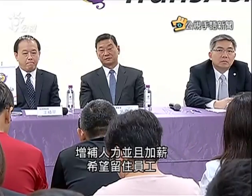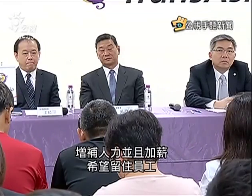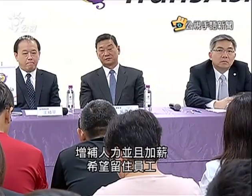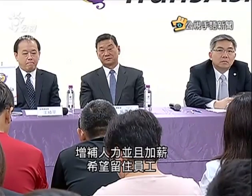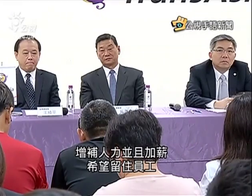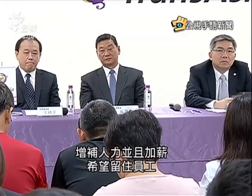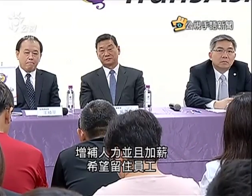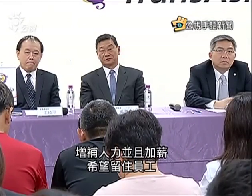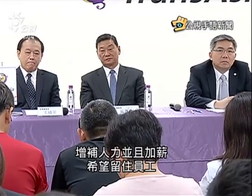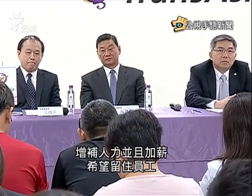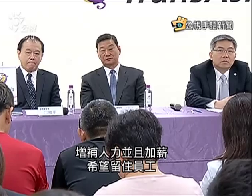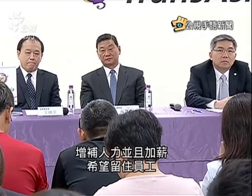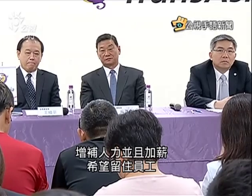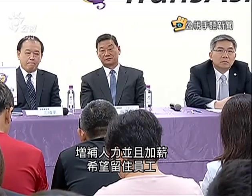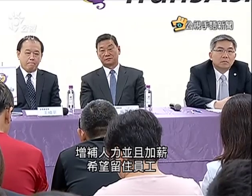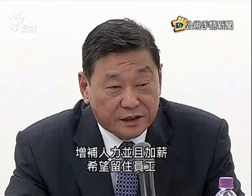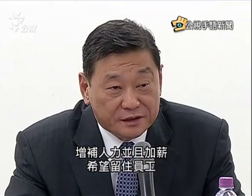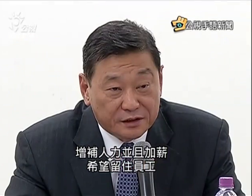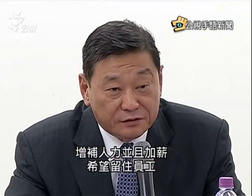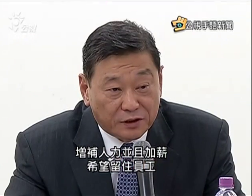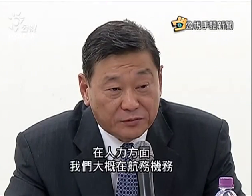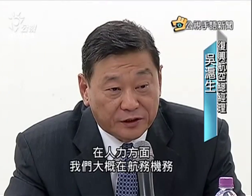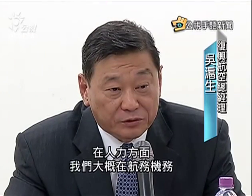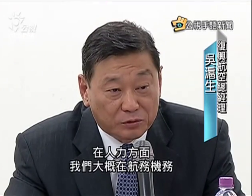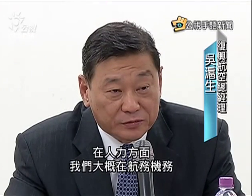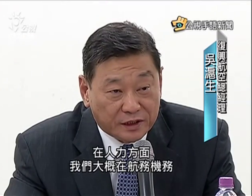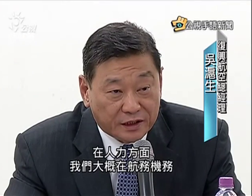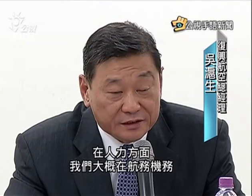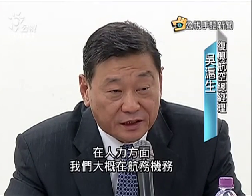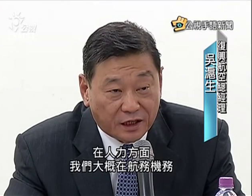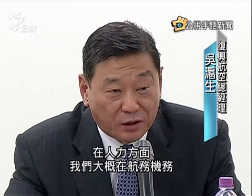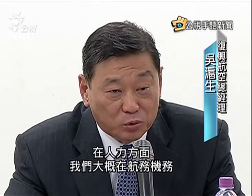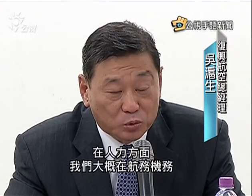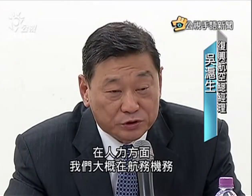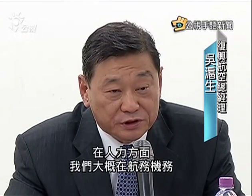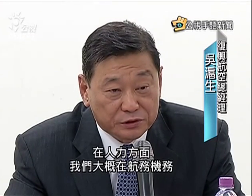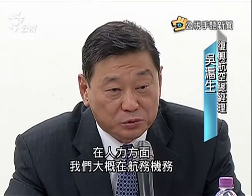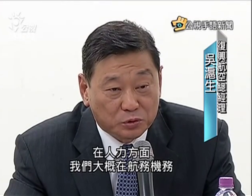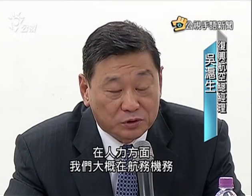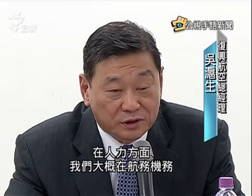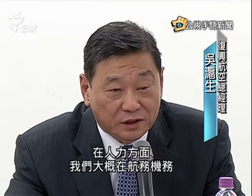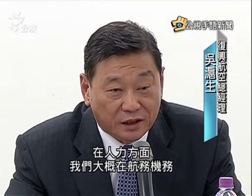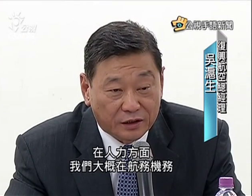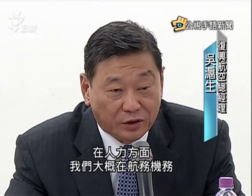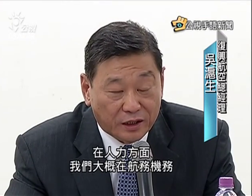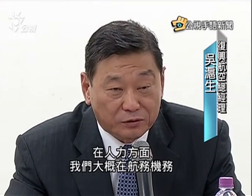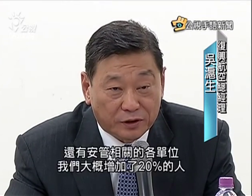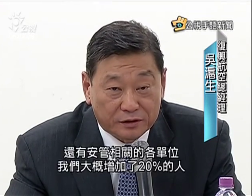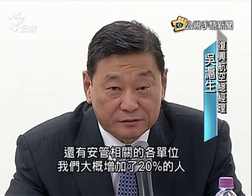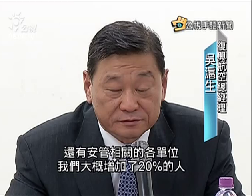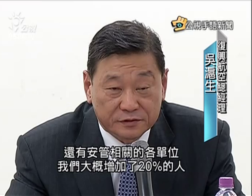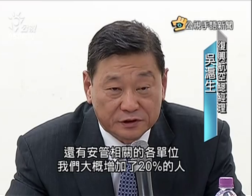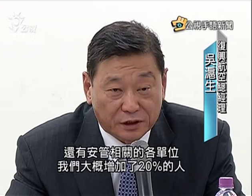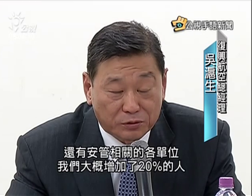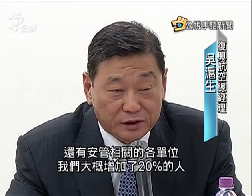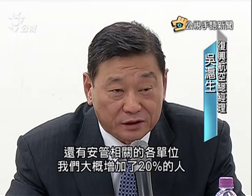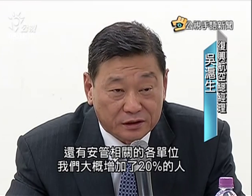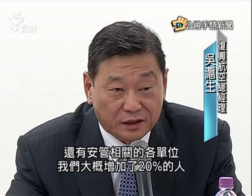加薪，希望留住员工。 在人力方面，我们大概在航务、机务，还有安管相关的各单